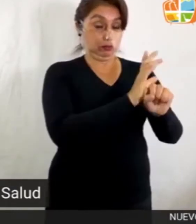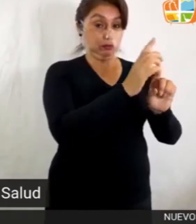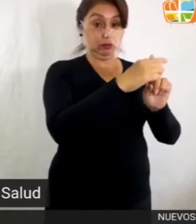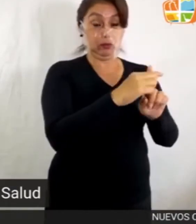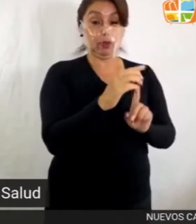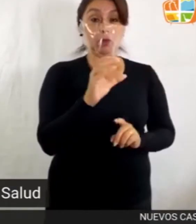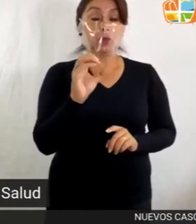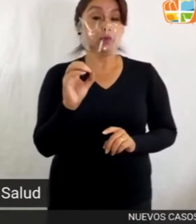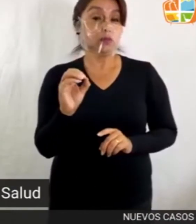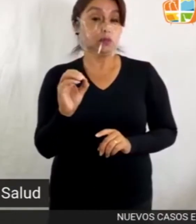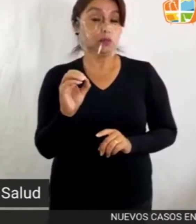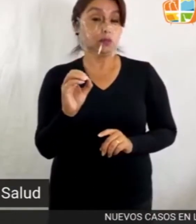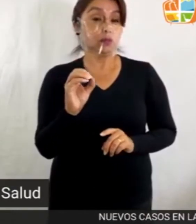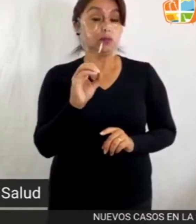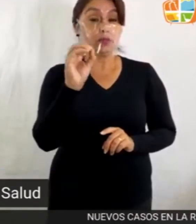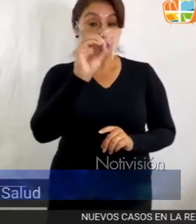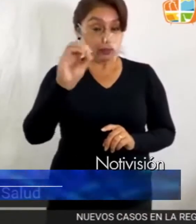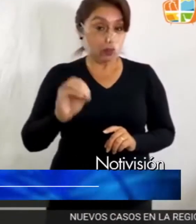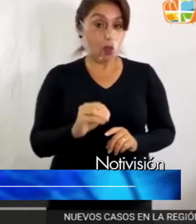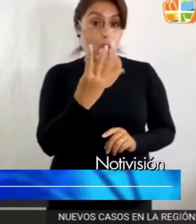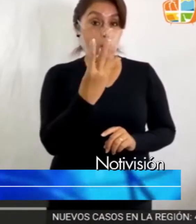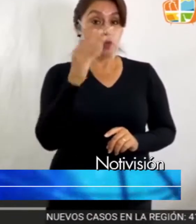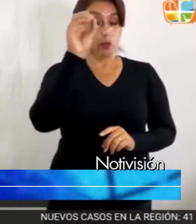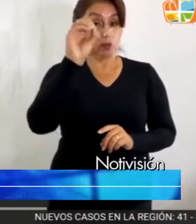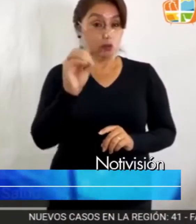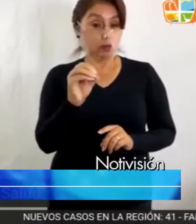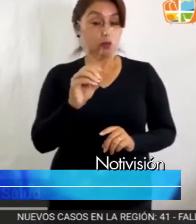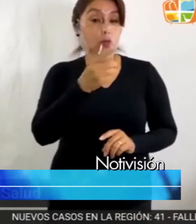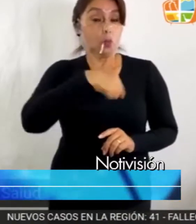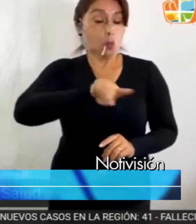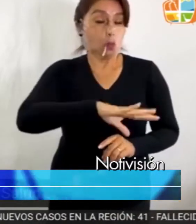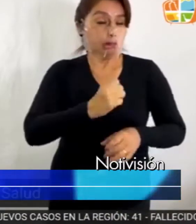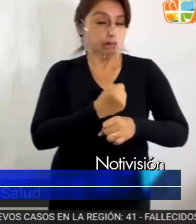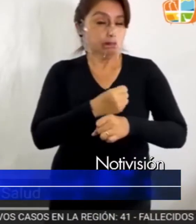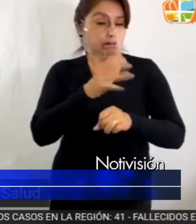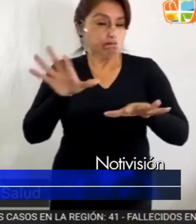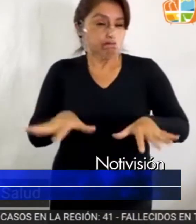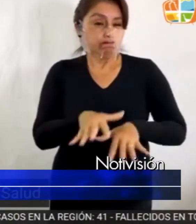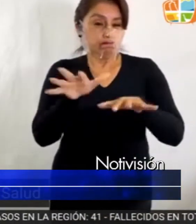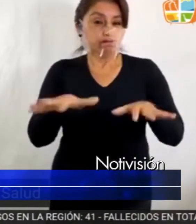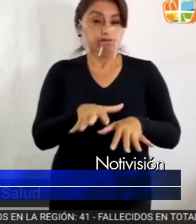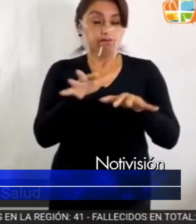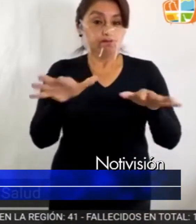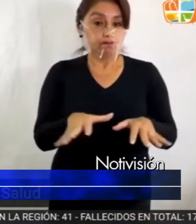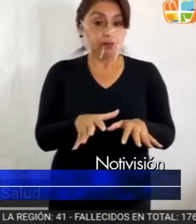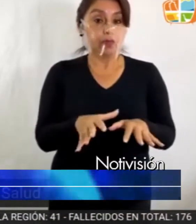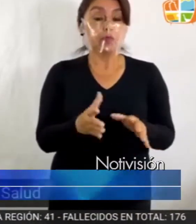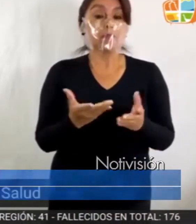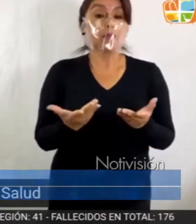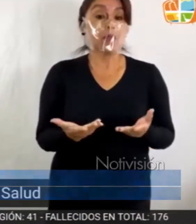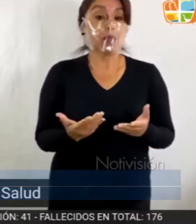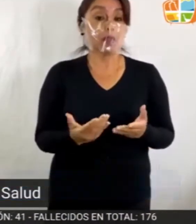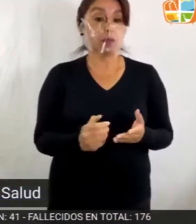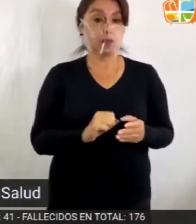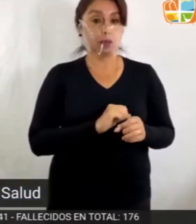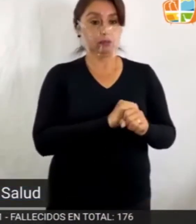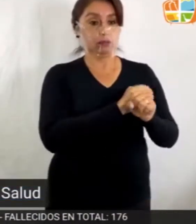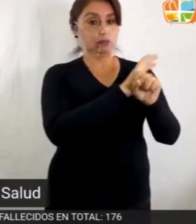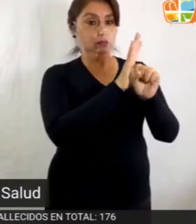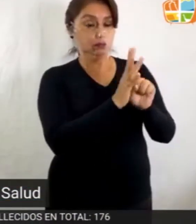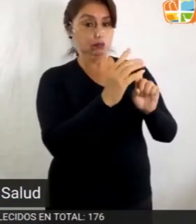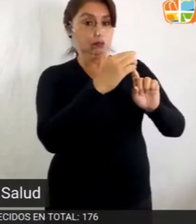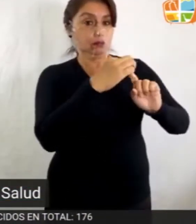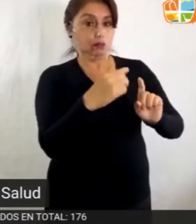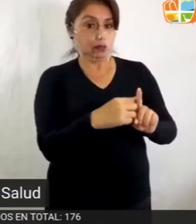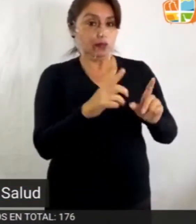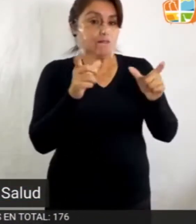y semanal es del 4%, por lo tanto, tenemos que seguir trabajando intensamente para poder llegar a esos indicadores que nos